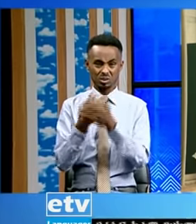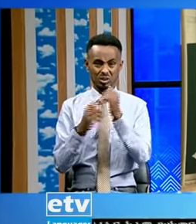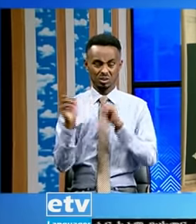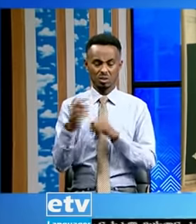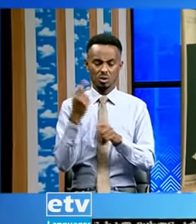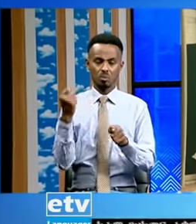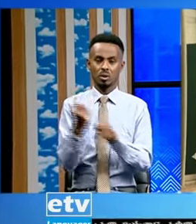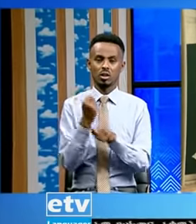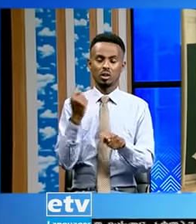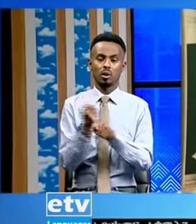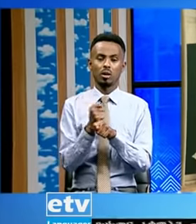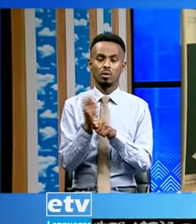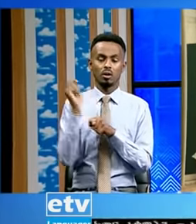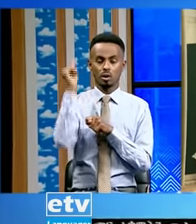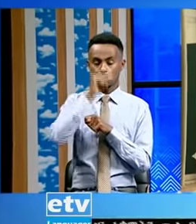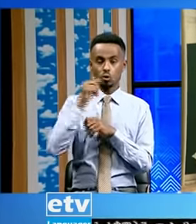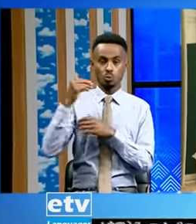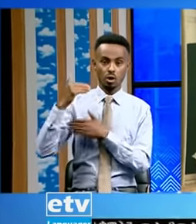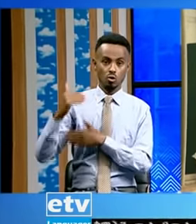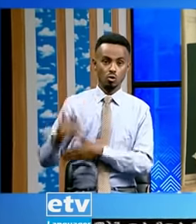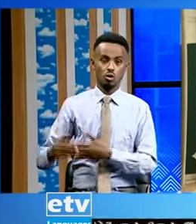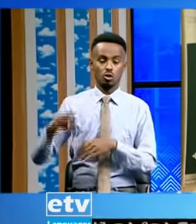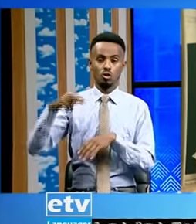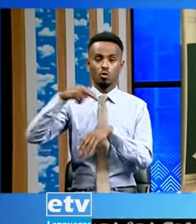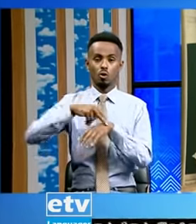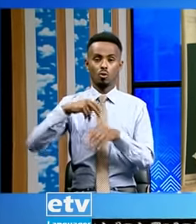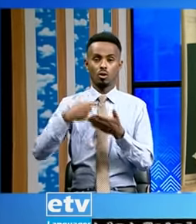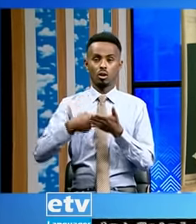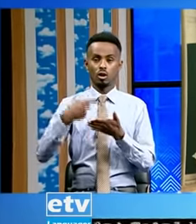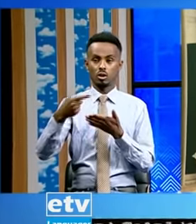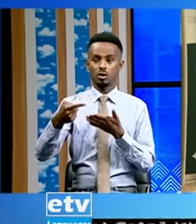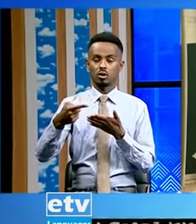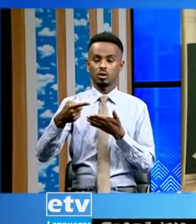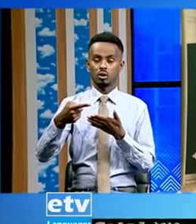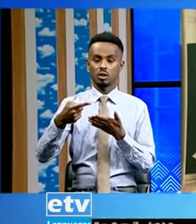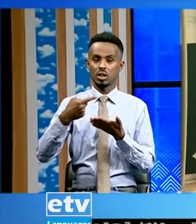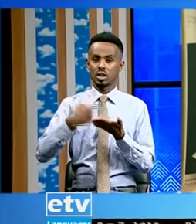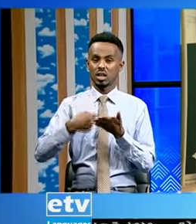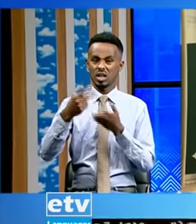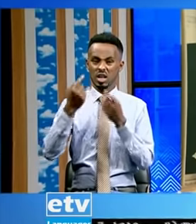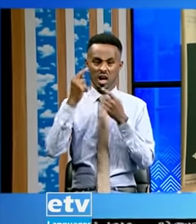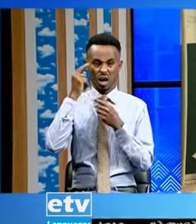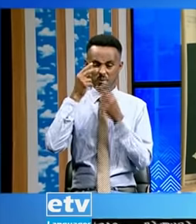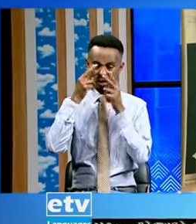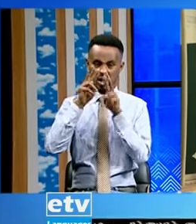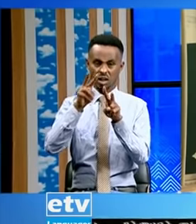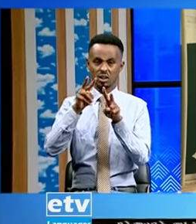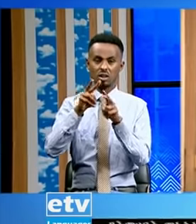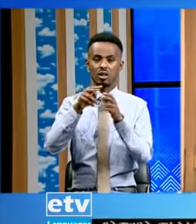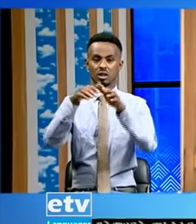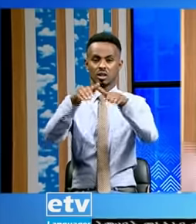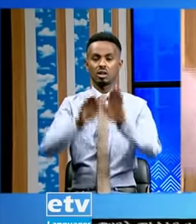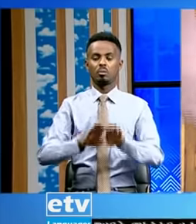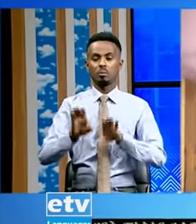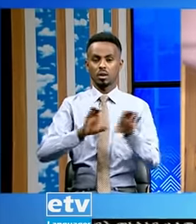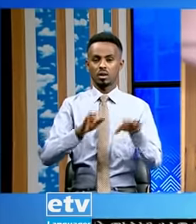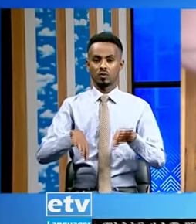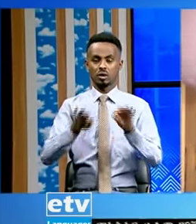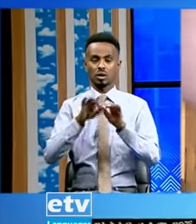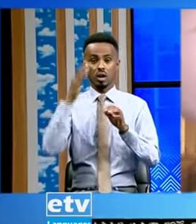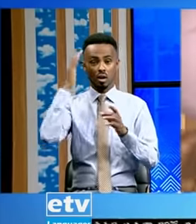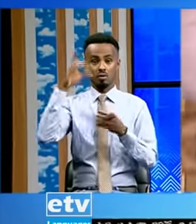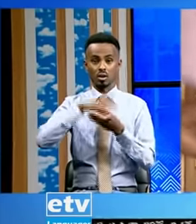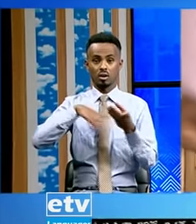ሳይሆን በተግባርም ከኢትዮጵያ ጎን ቆሞ ይሄንን አማላካከት እንዲቀበር ማለት ነው። ያፈር